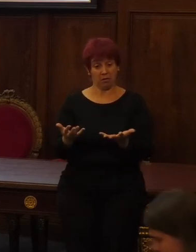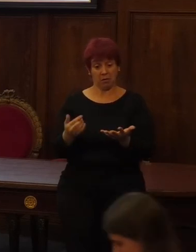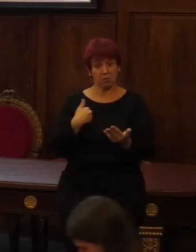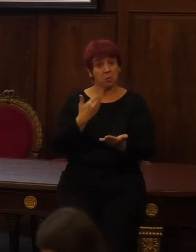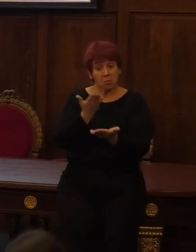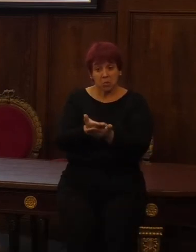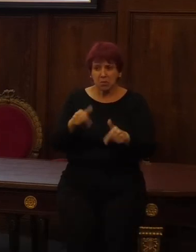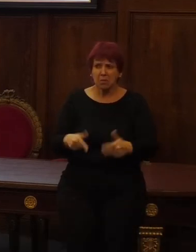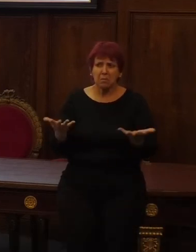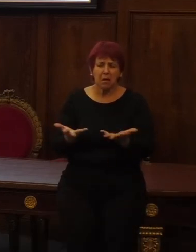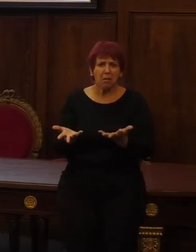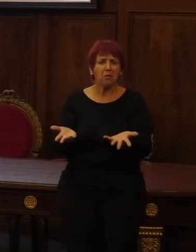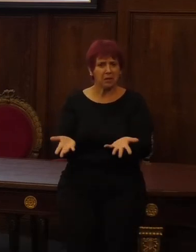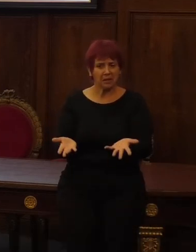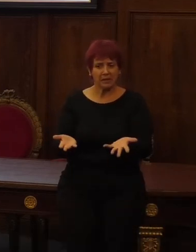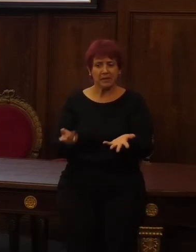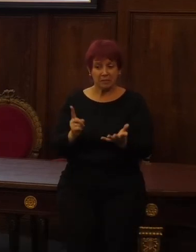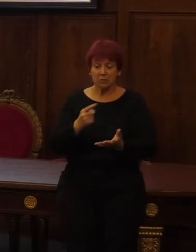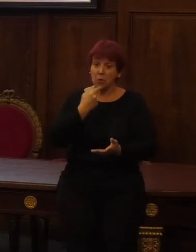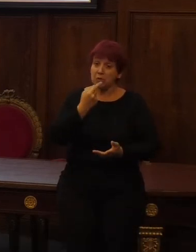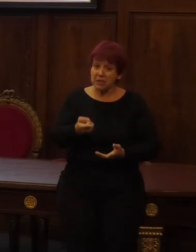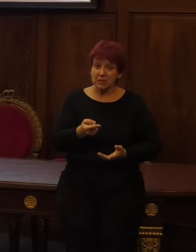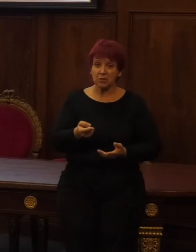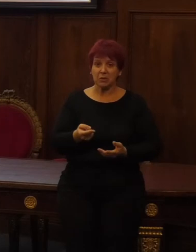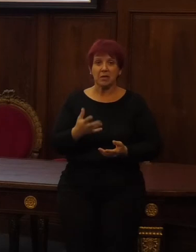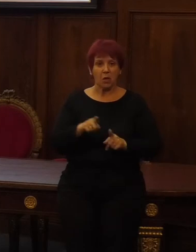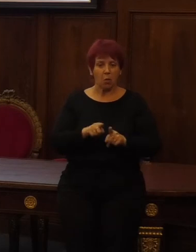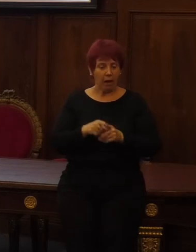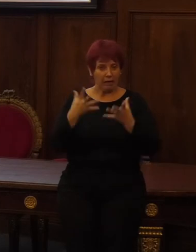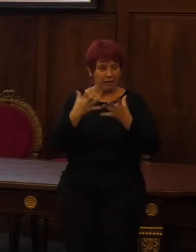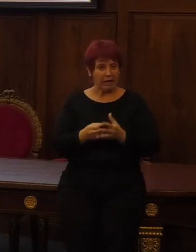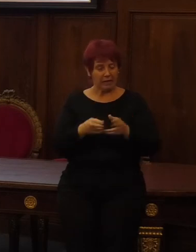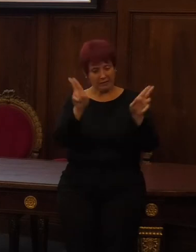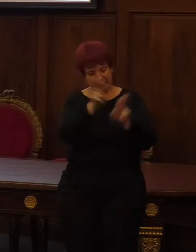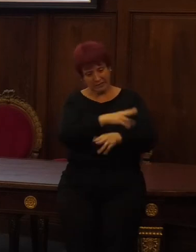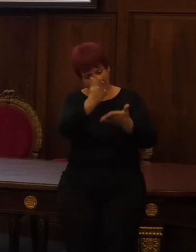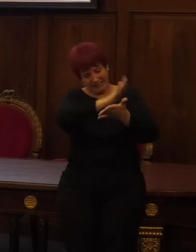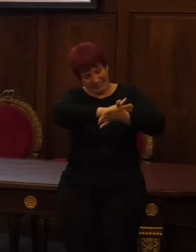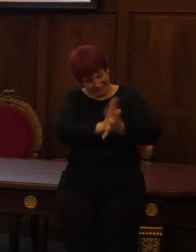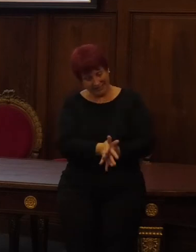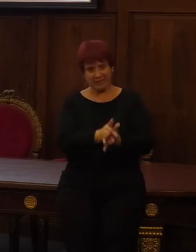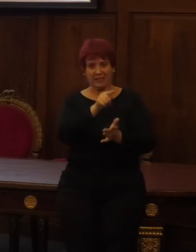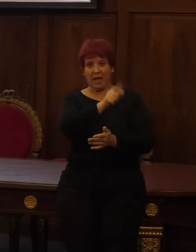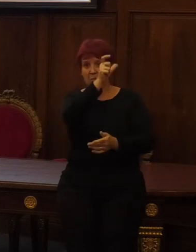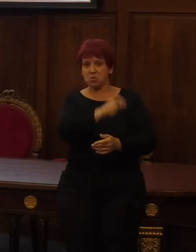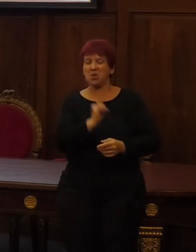Lo que estamos planteando, ¿no? Porque se trata de matar al autor, ¿no? Como dice Barthes y